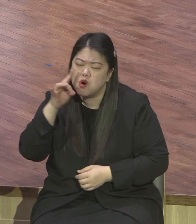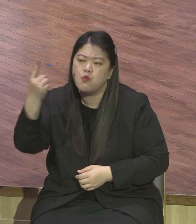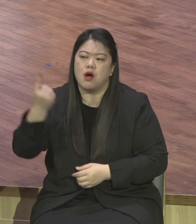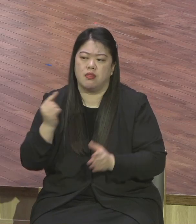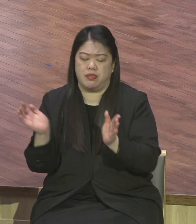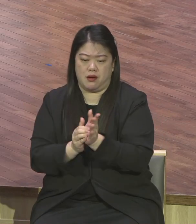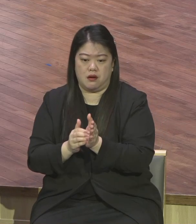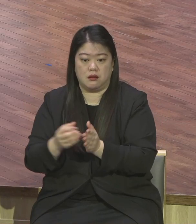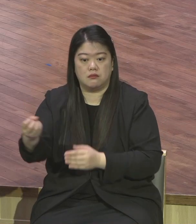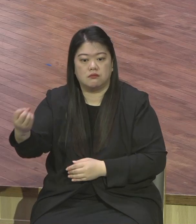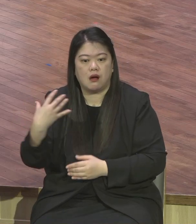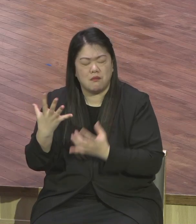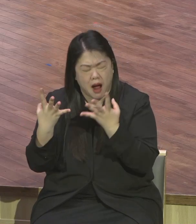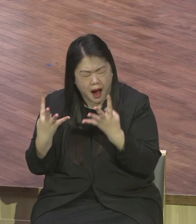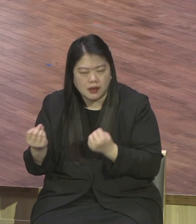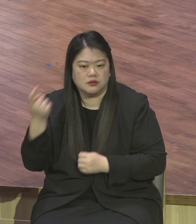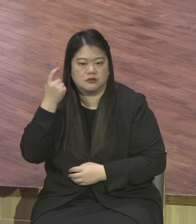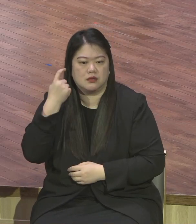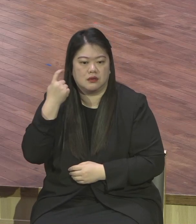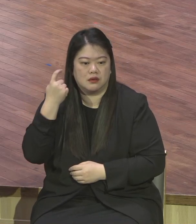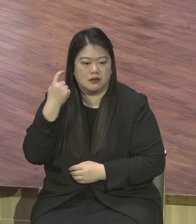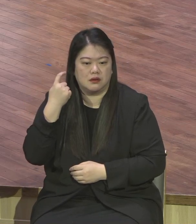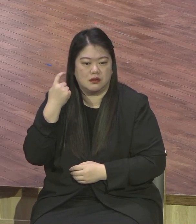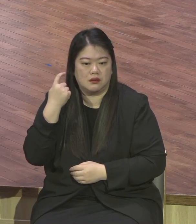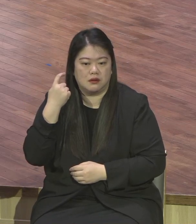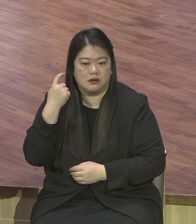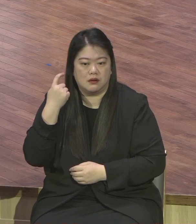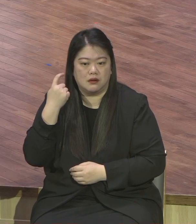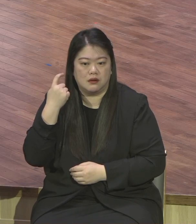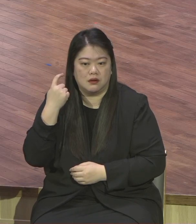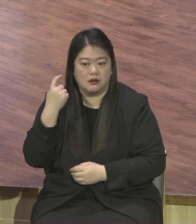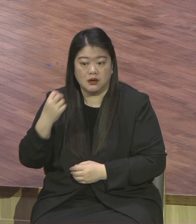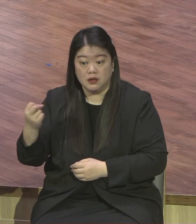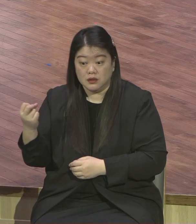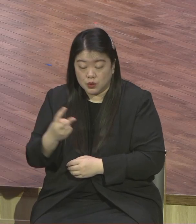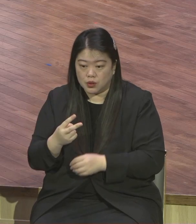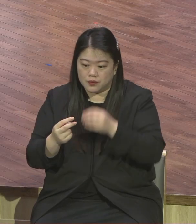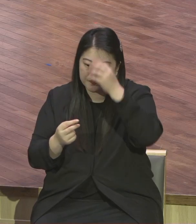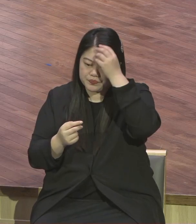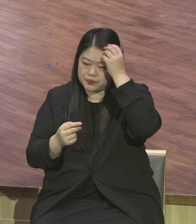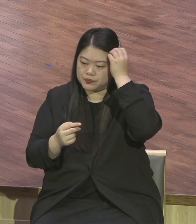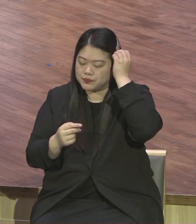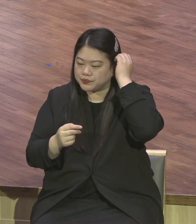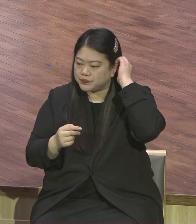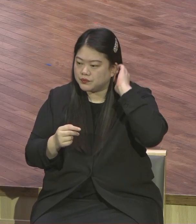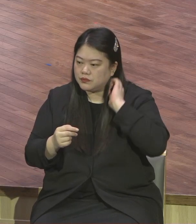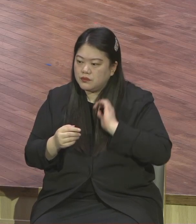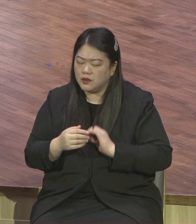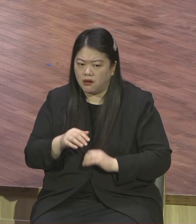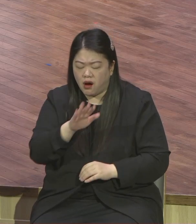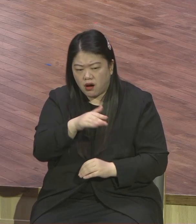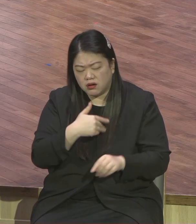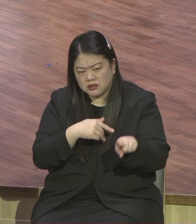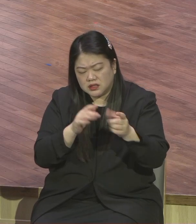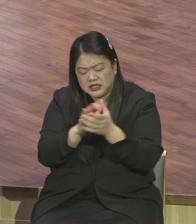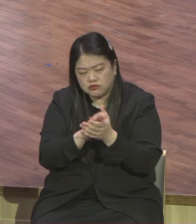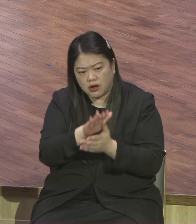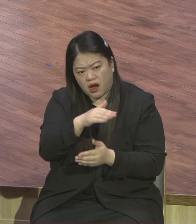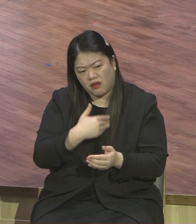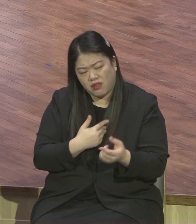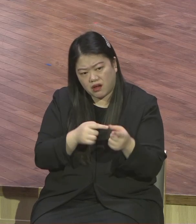돼 있어요. 나도 가면 안 되나? 그날 그 말 하게 돼 있다고. 변화된 모습 보고.